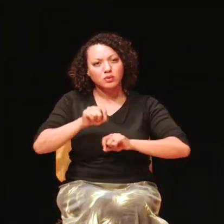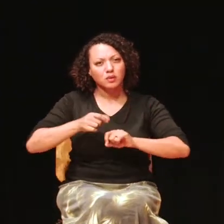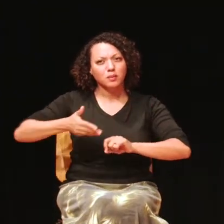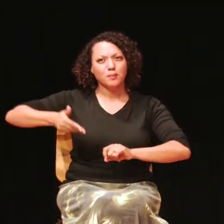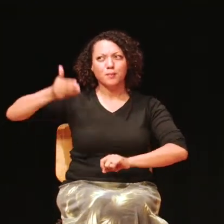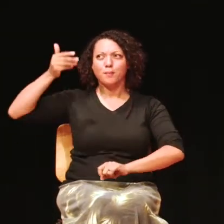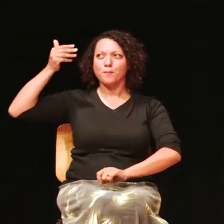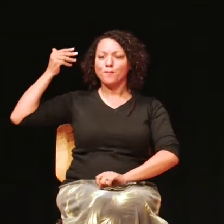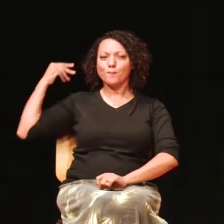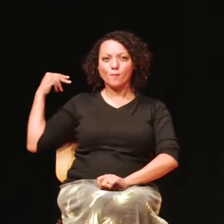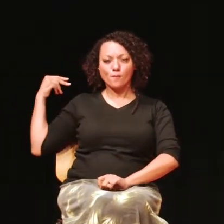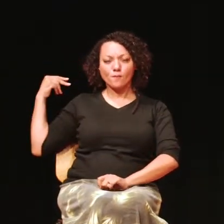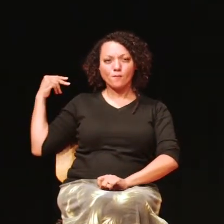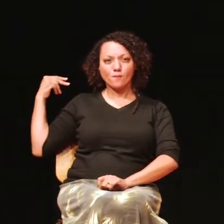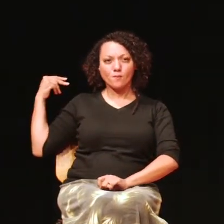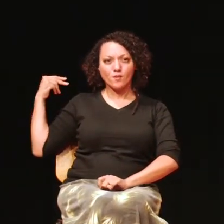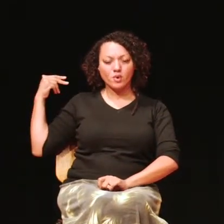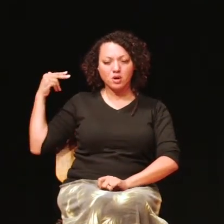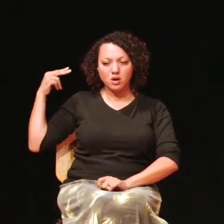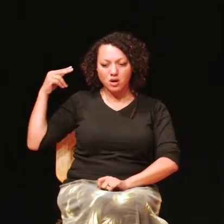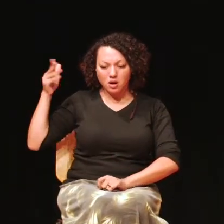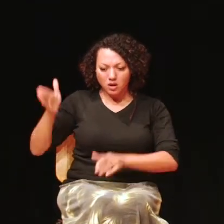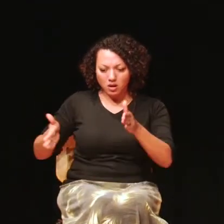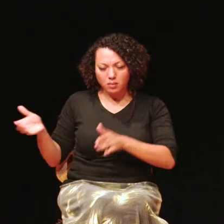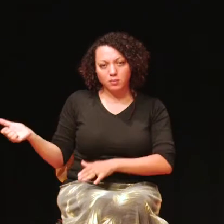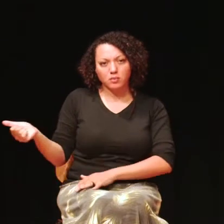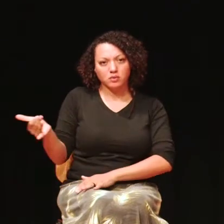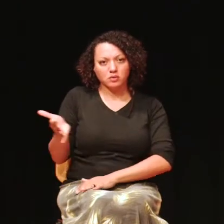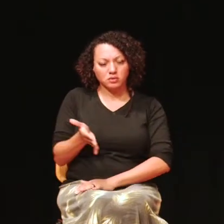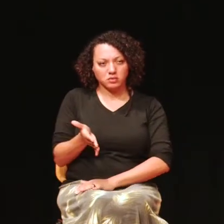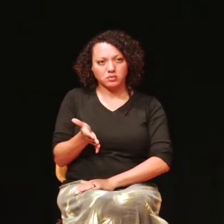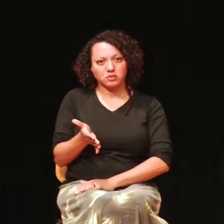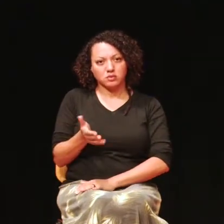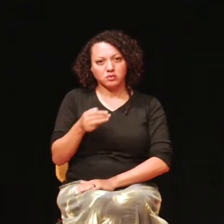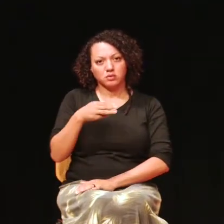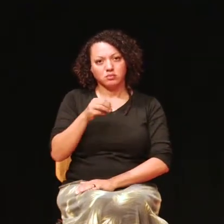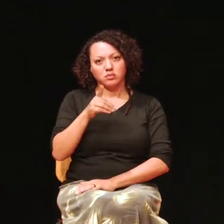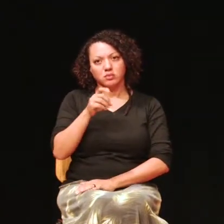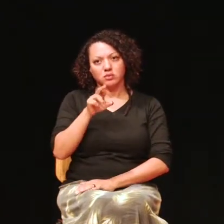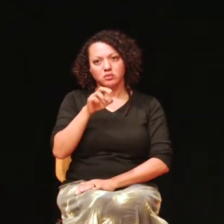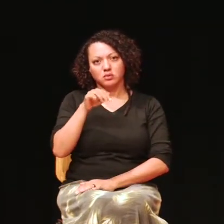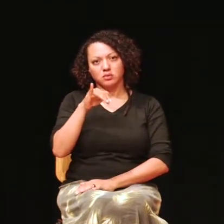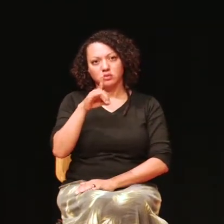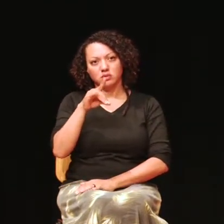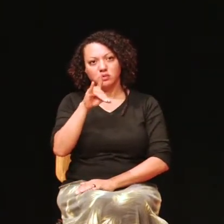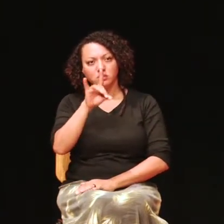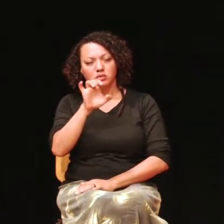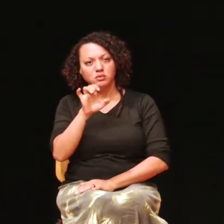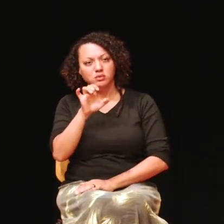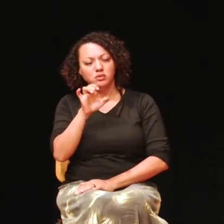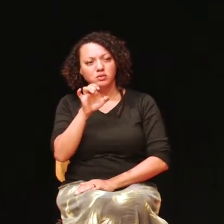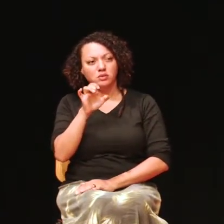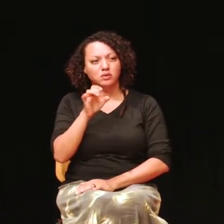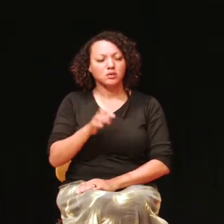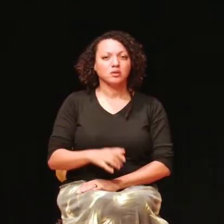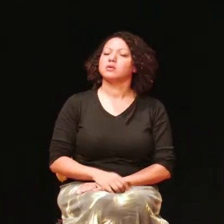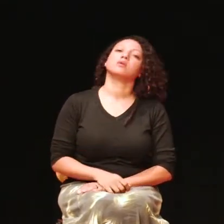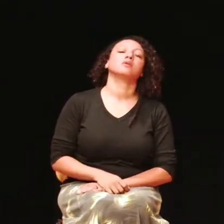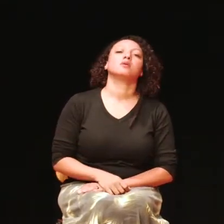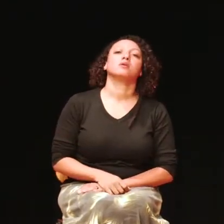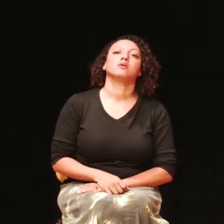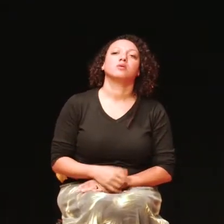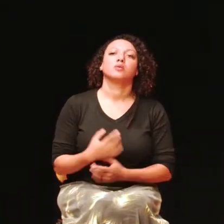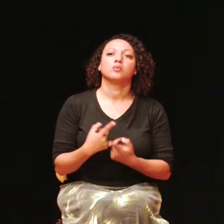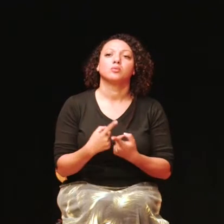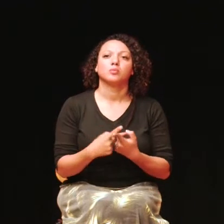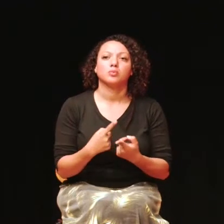passado diz da modernidade, pode dizer a modernidade, não porque elas dizem algo em si, mas